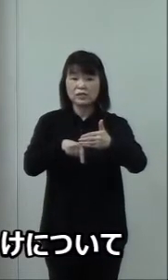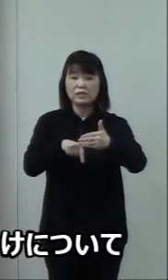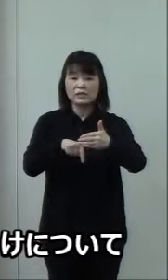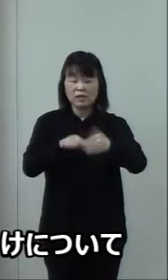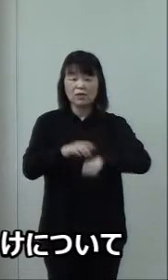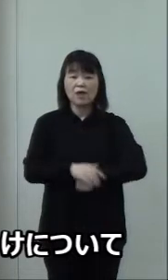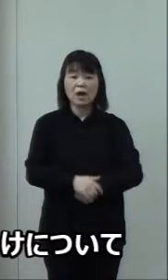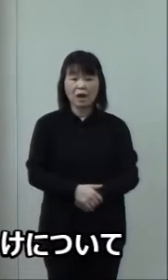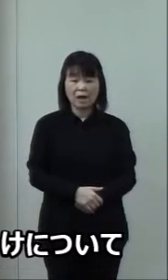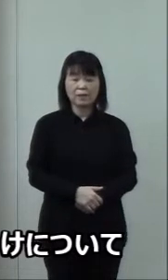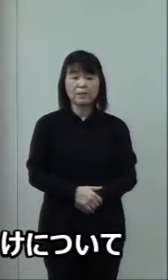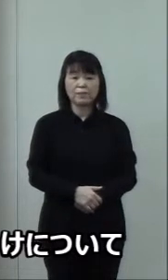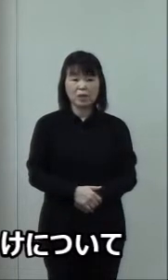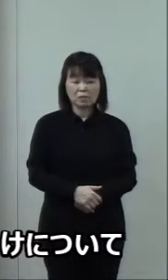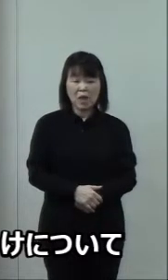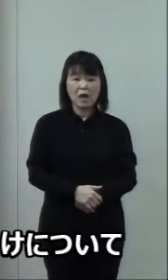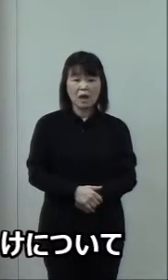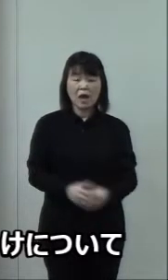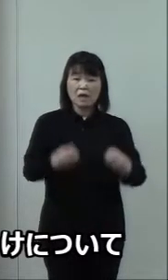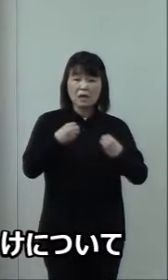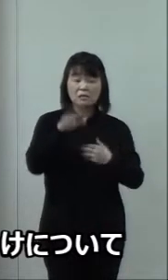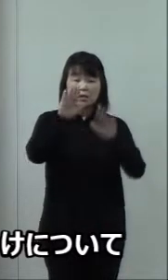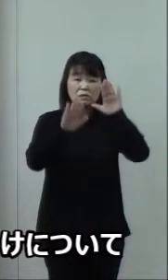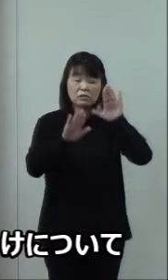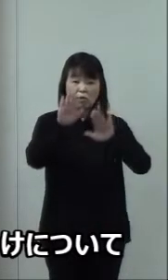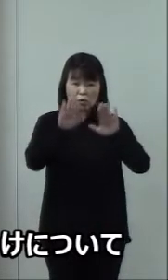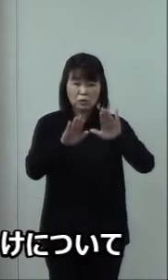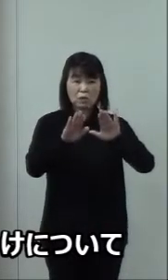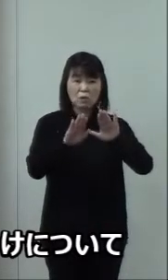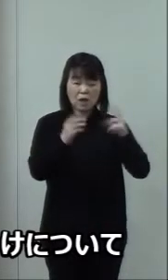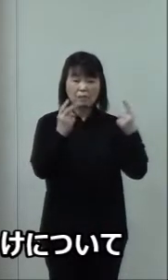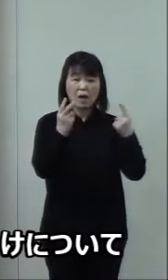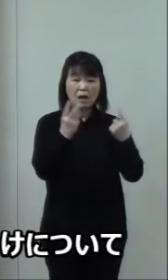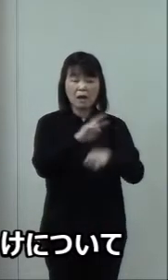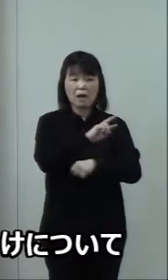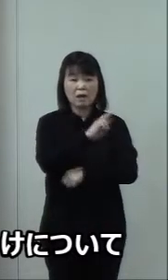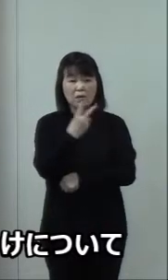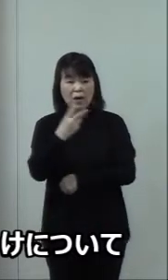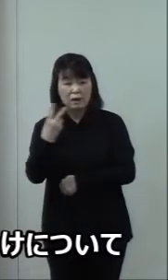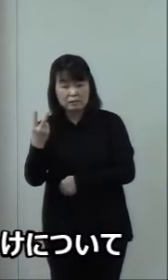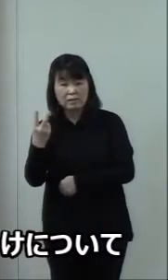状況、刻々と変わっておることもございますので、できるだけ、